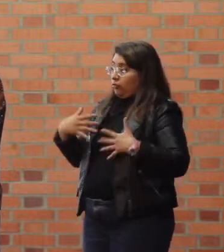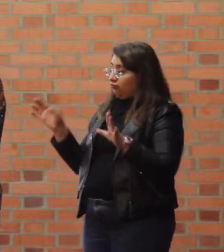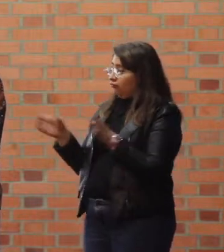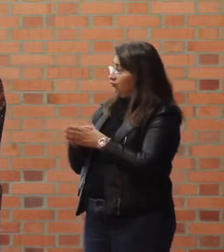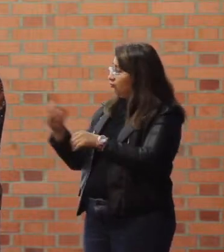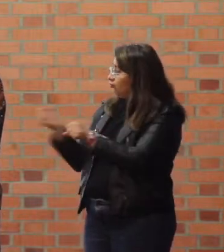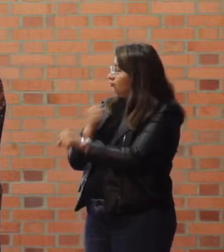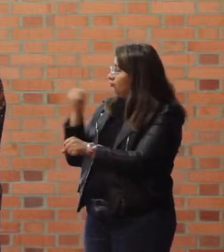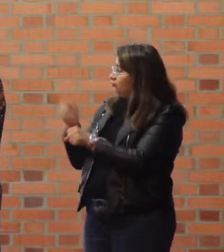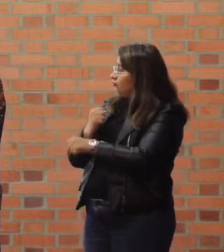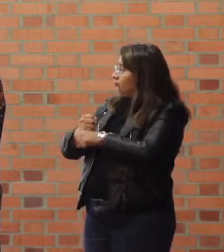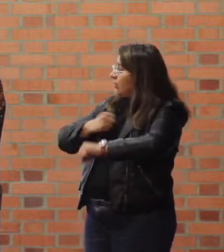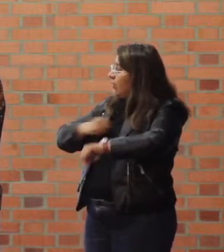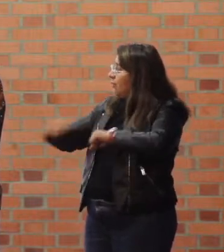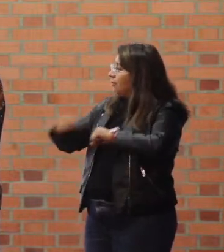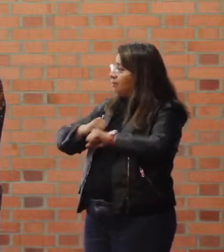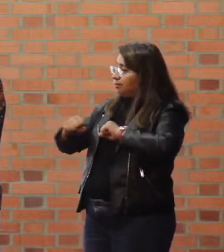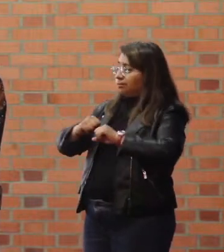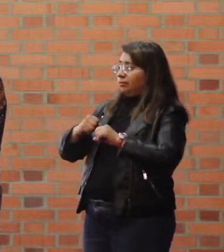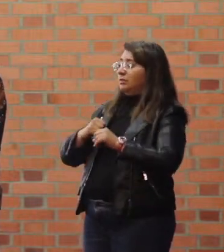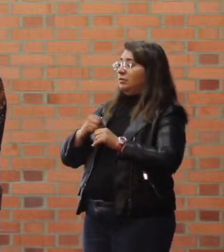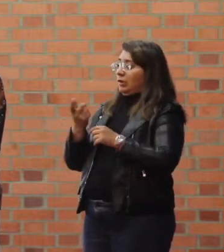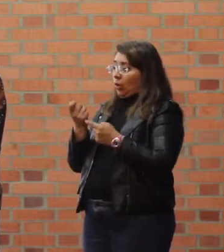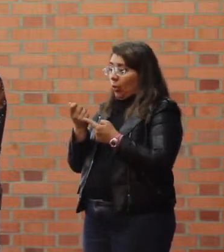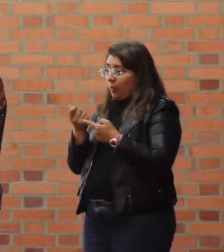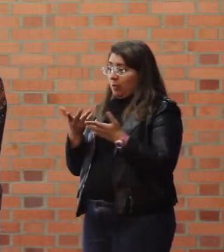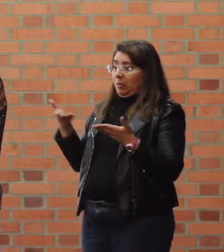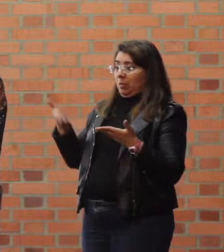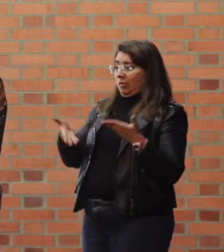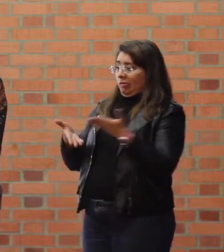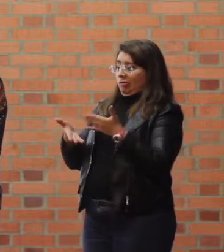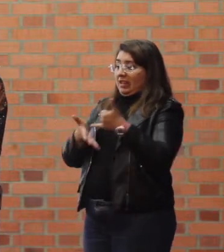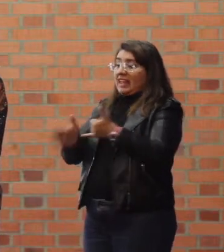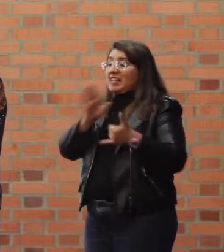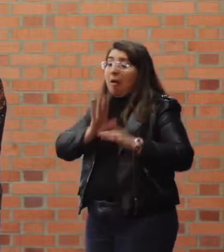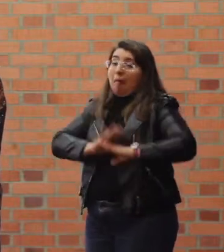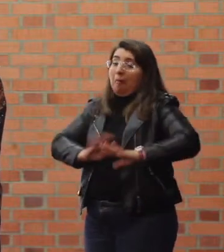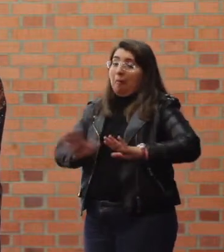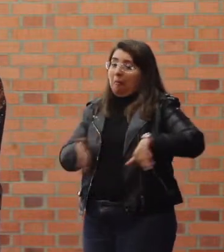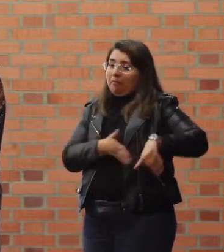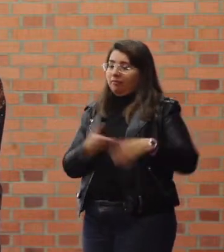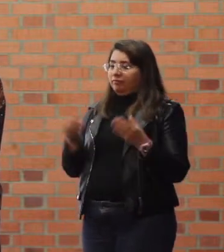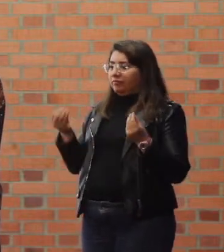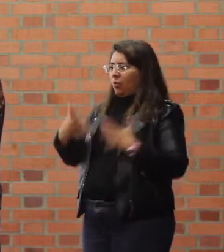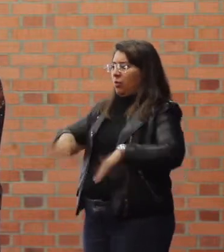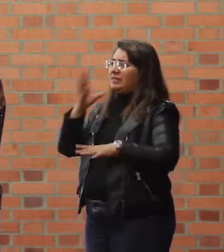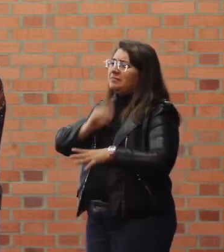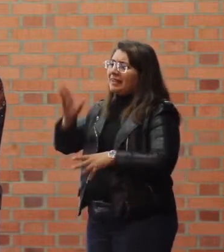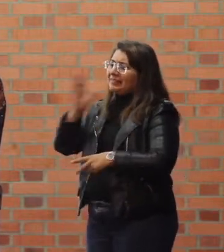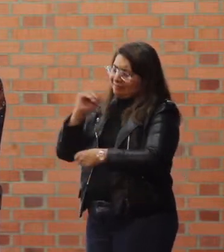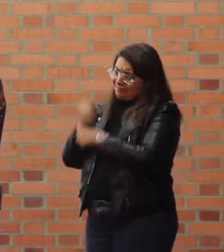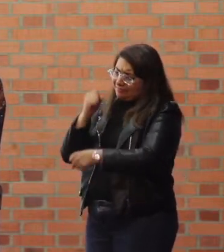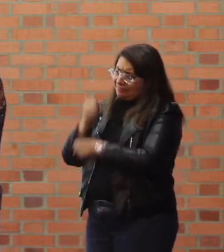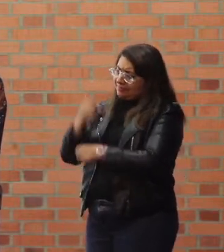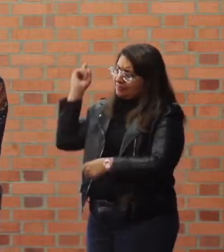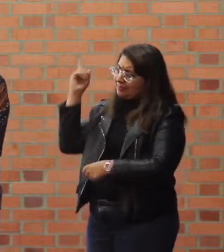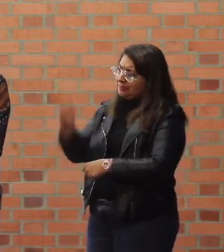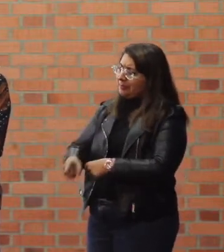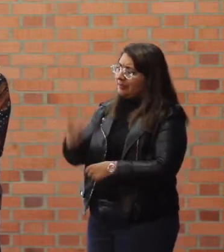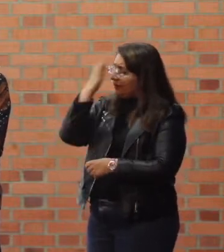la mediante la entrega de un aporte económico y premiar a estas personas por su trayectoria o logros académicos